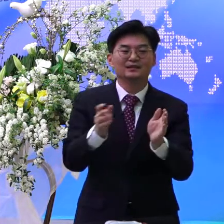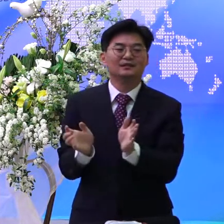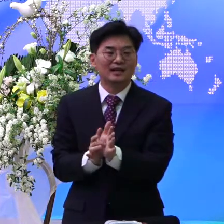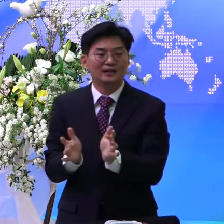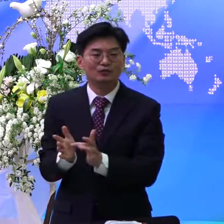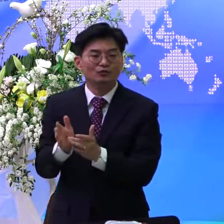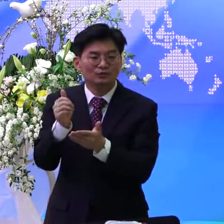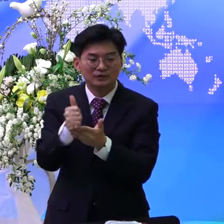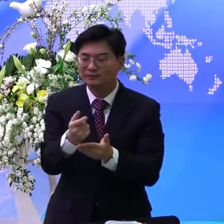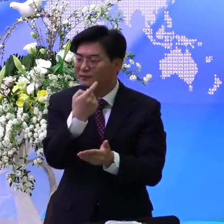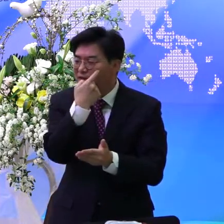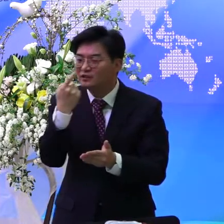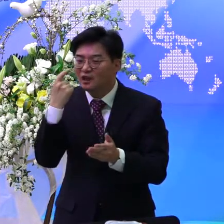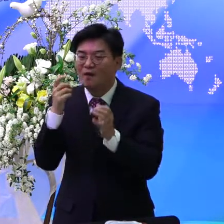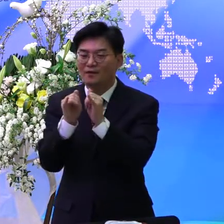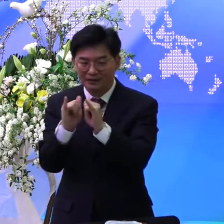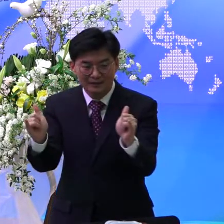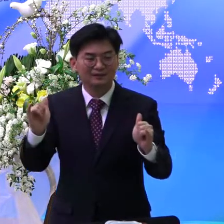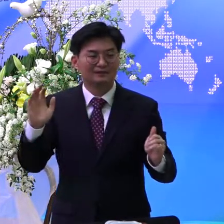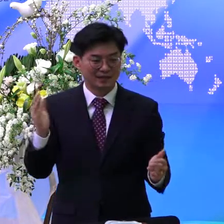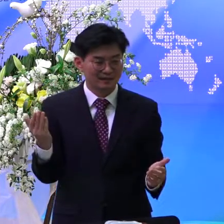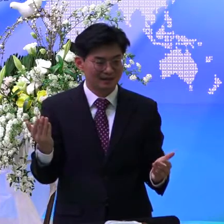증인이 되리라. 아멘.